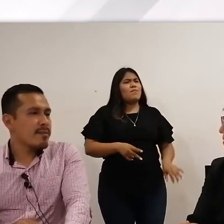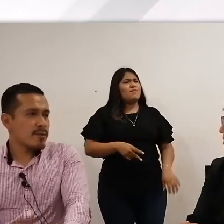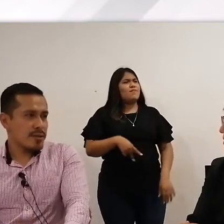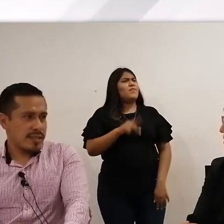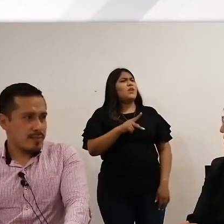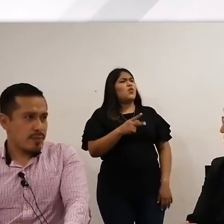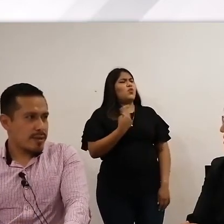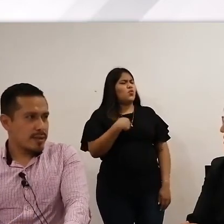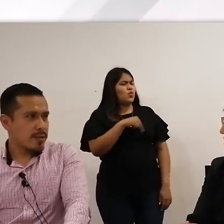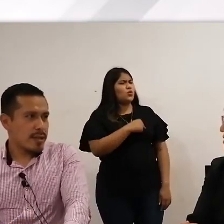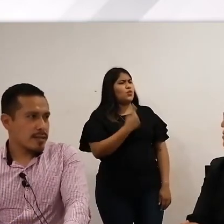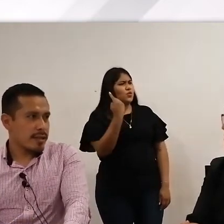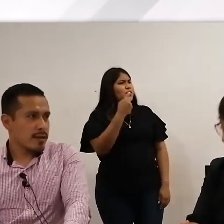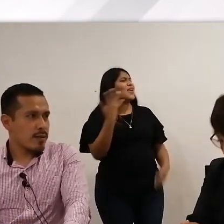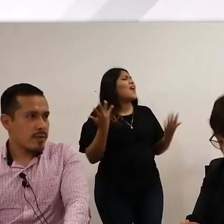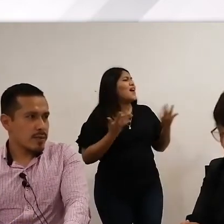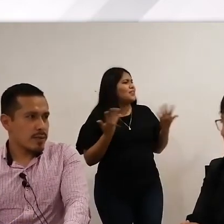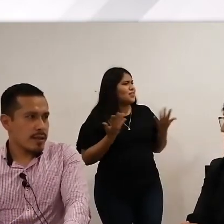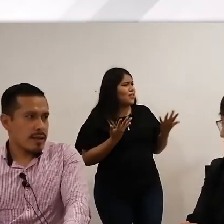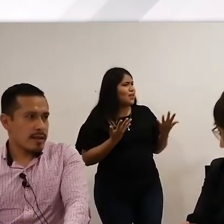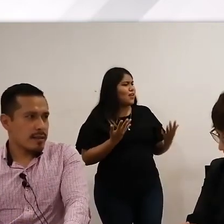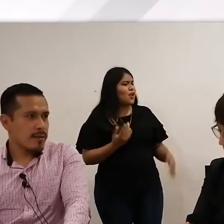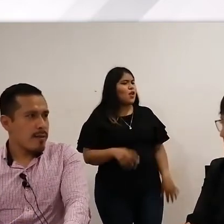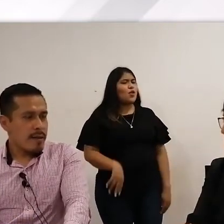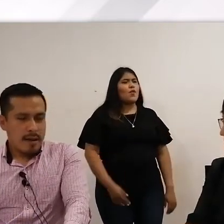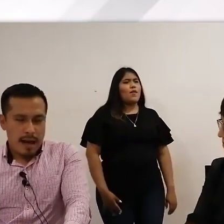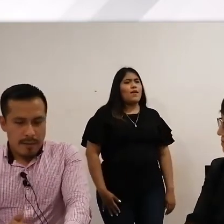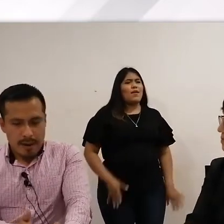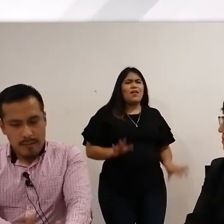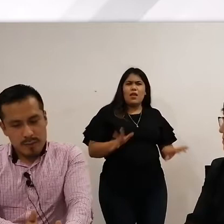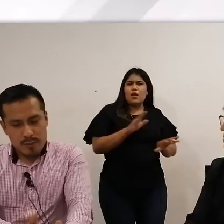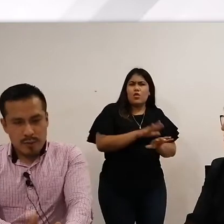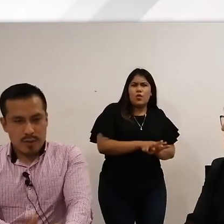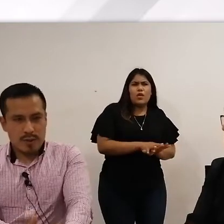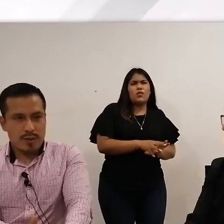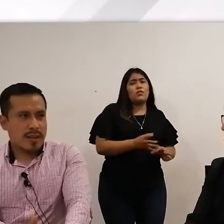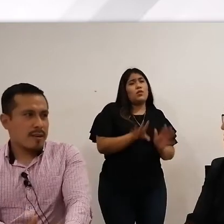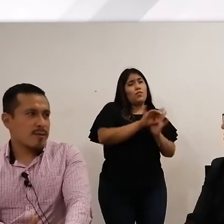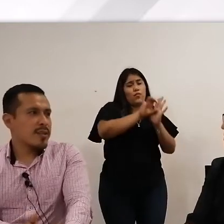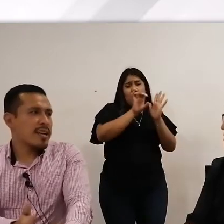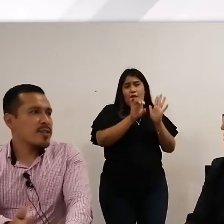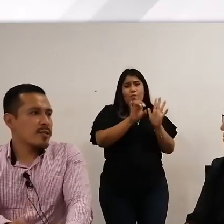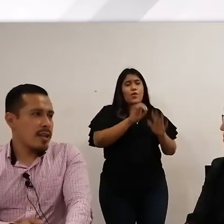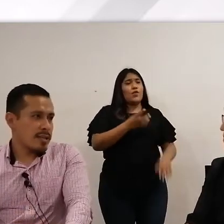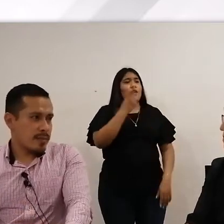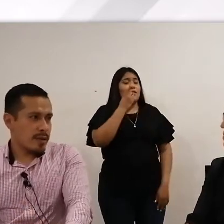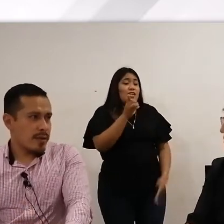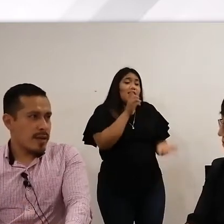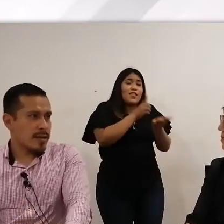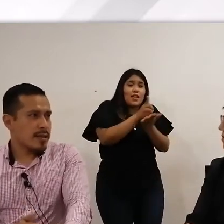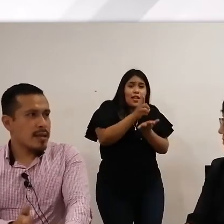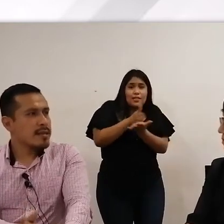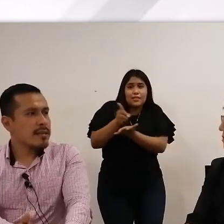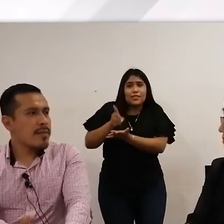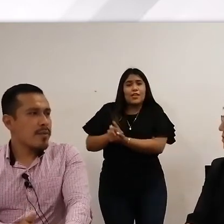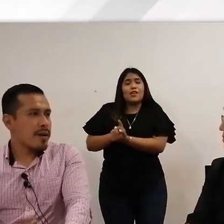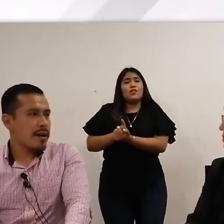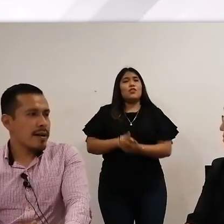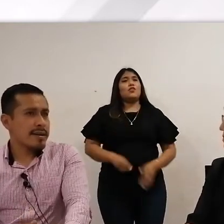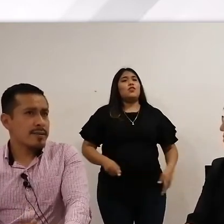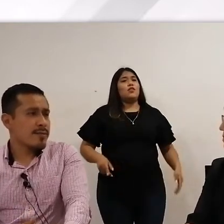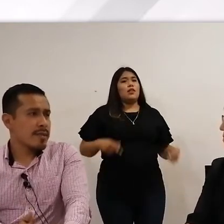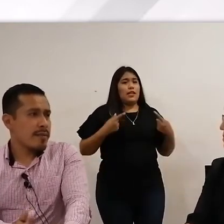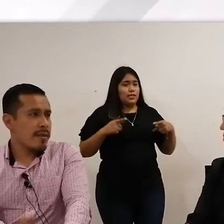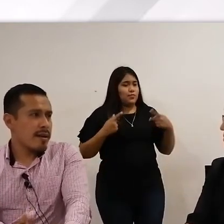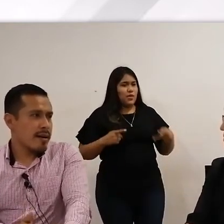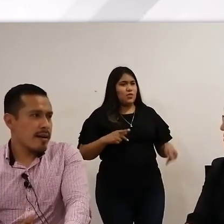pero ¿qué estamos dispuestos a hacer como sociedad, ¿no? Hablamos mucho de los derechos de las minorías. En esta